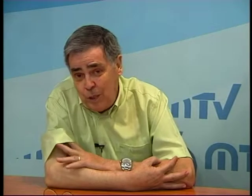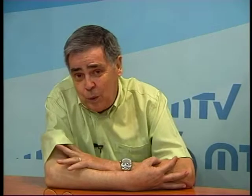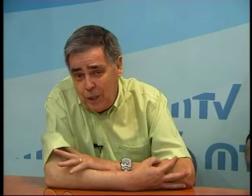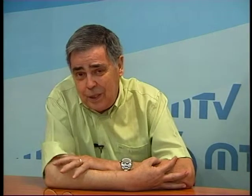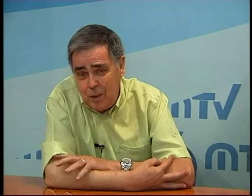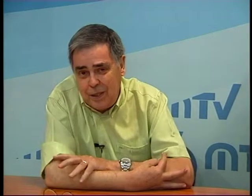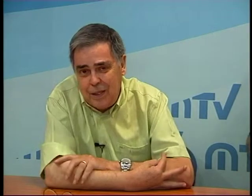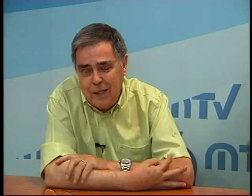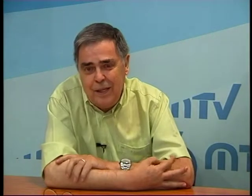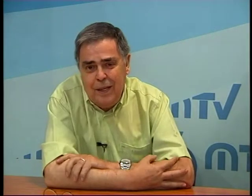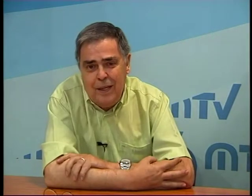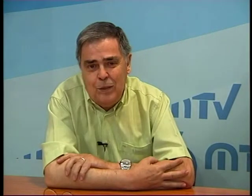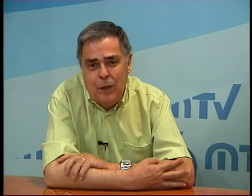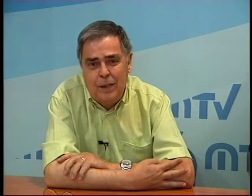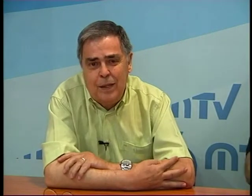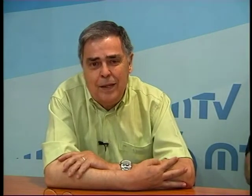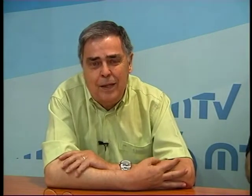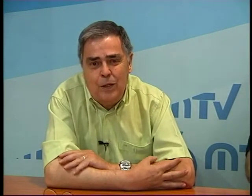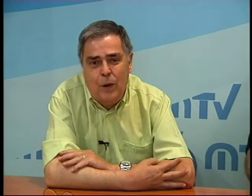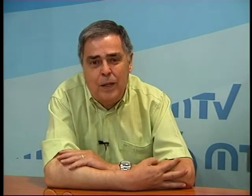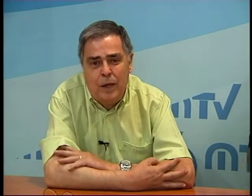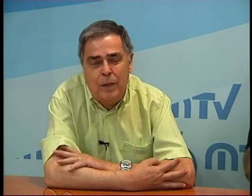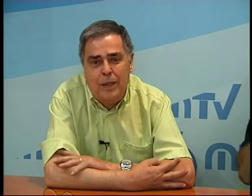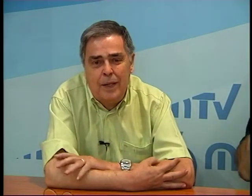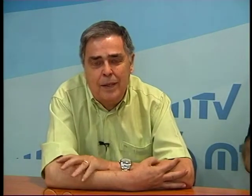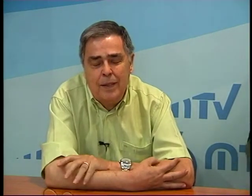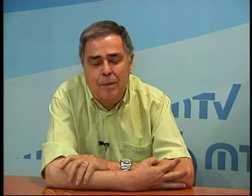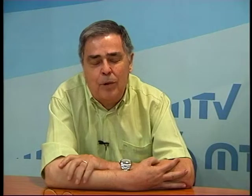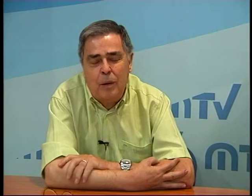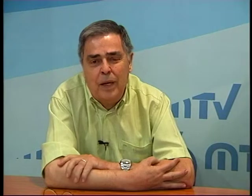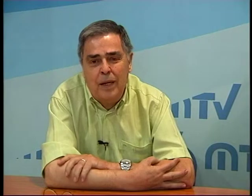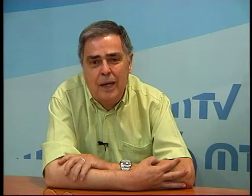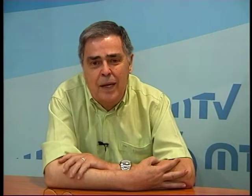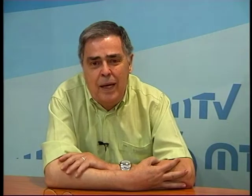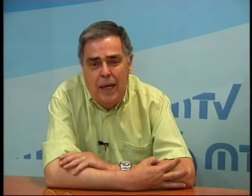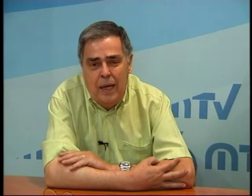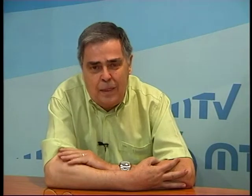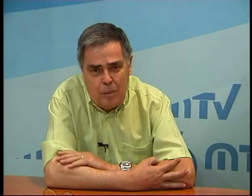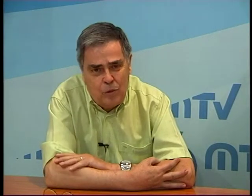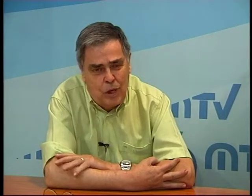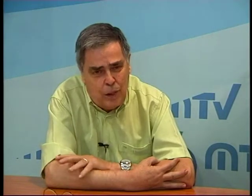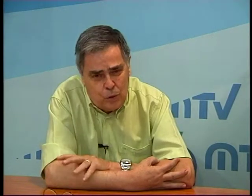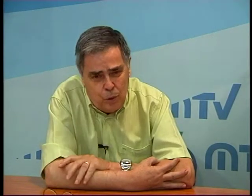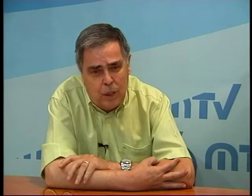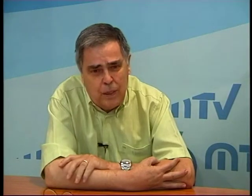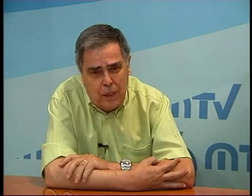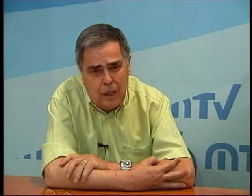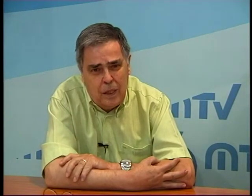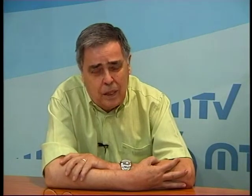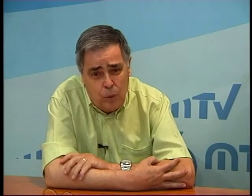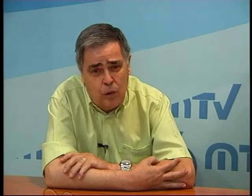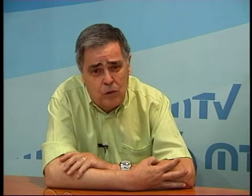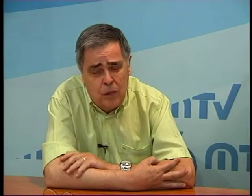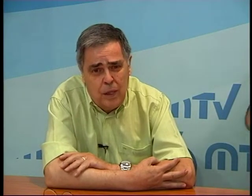nos ha visto evidentemente durante toda la entrevista, pero también estamos